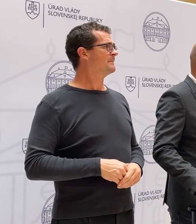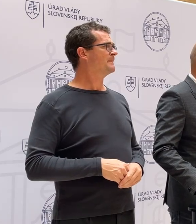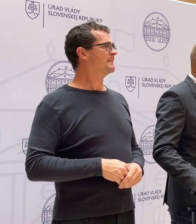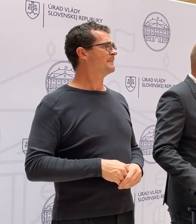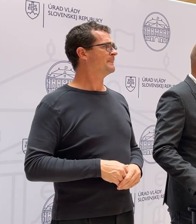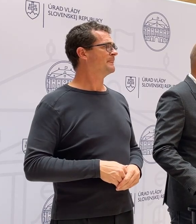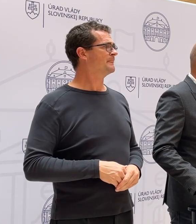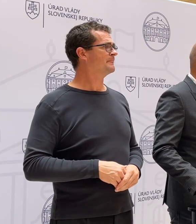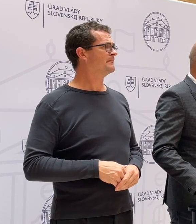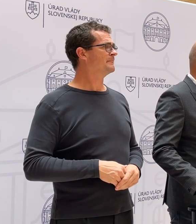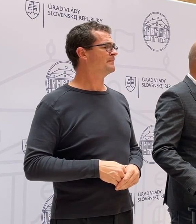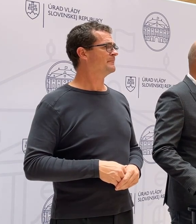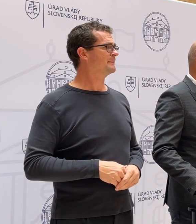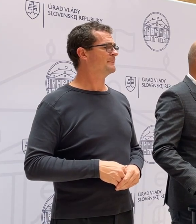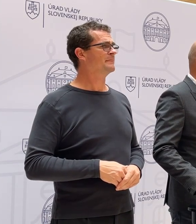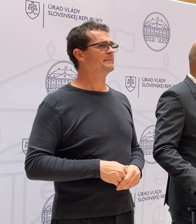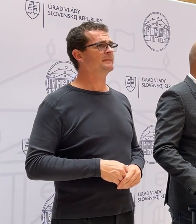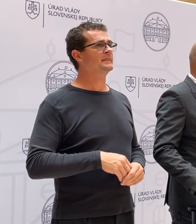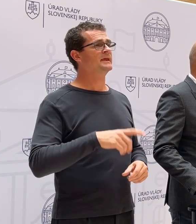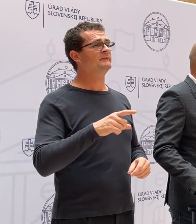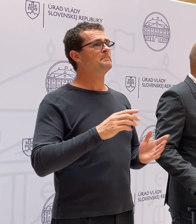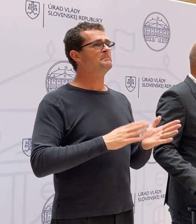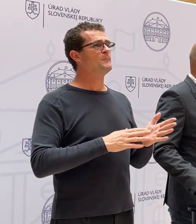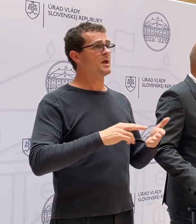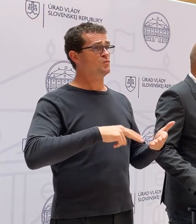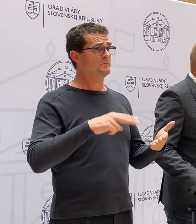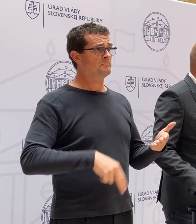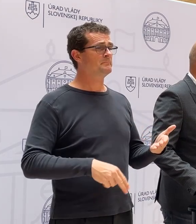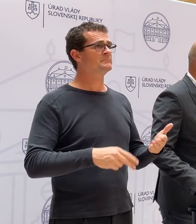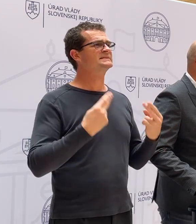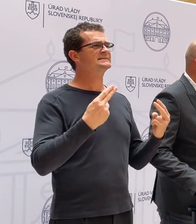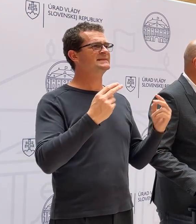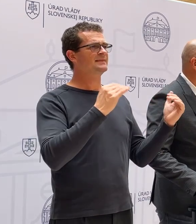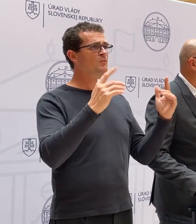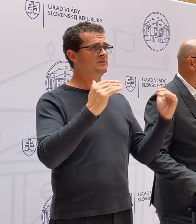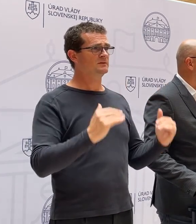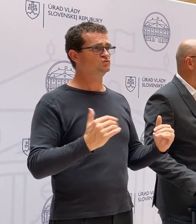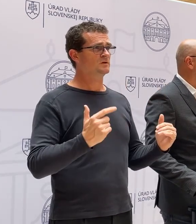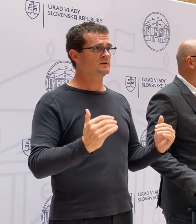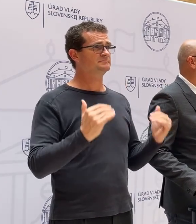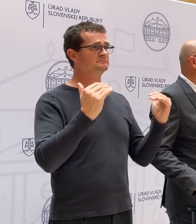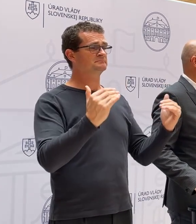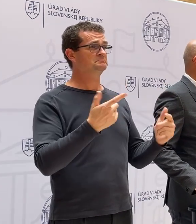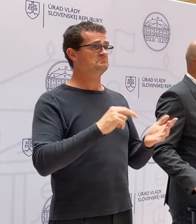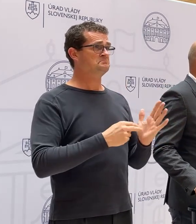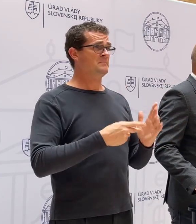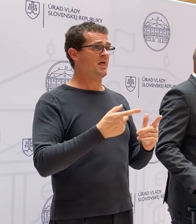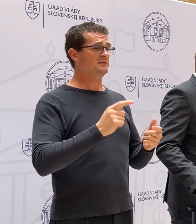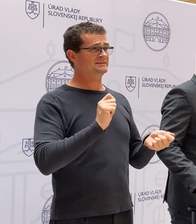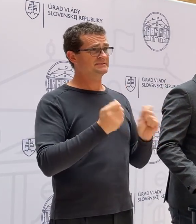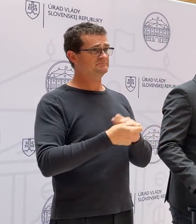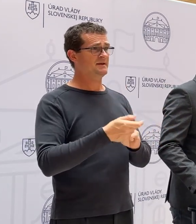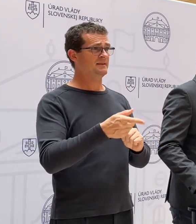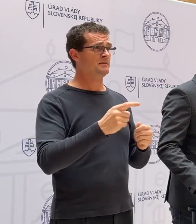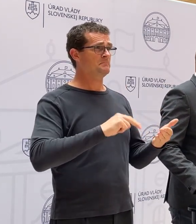Pán minister, otázka. Ak ste teda to memorandum podpisovali, že tie spotové ceny boli nižšie, teraz sú vyššie, neplánujete možno prehodnotiť ešte